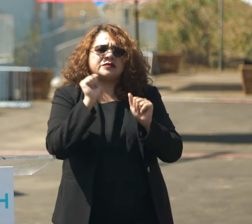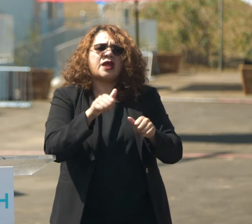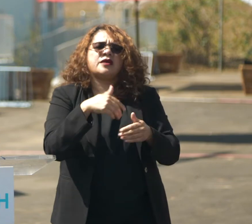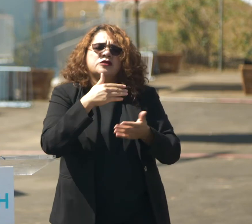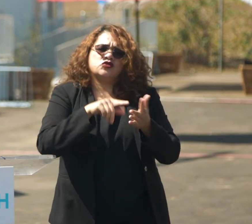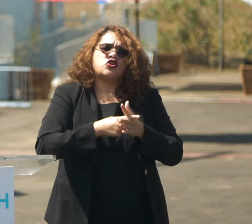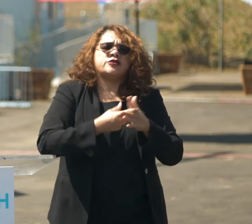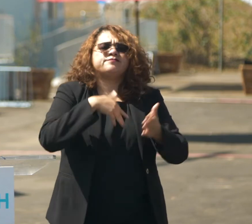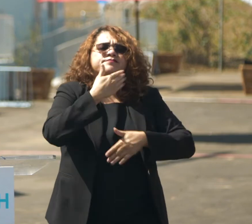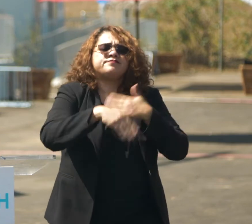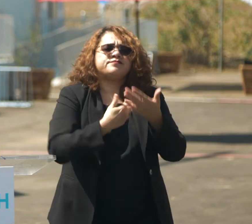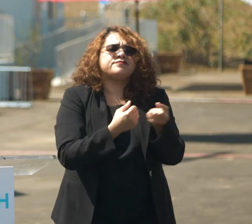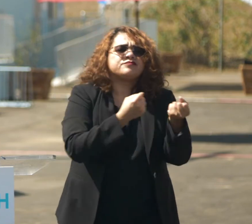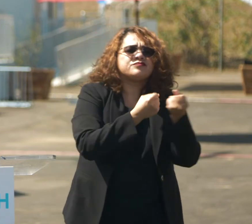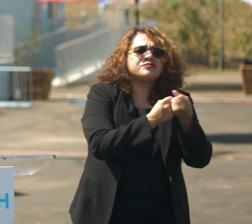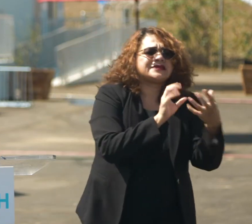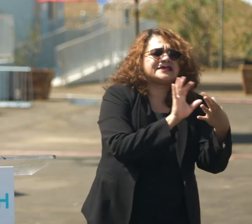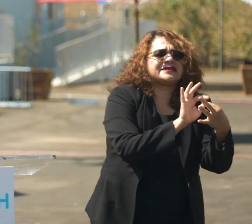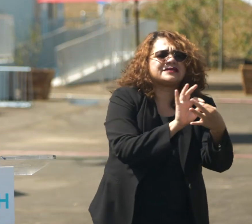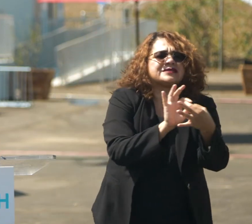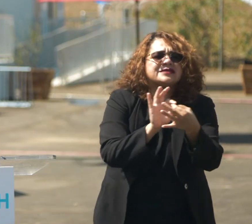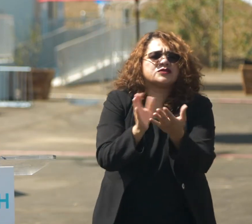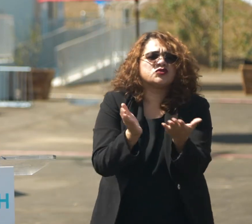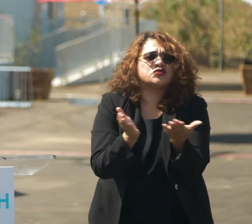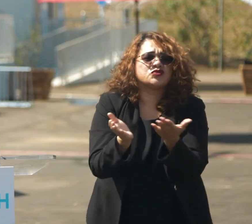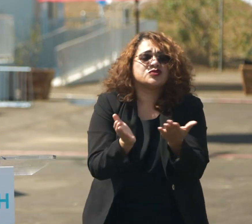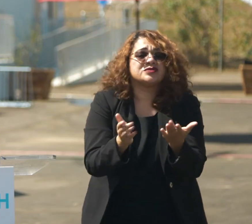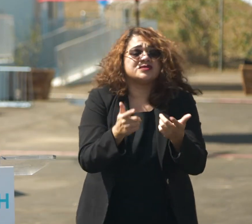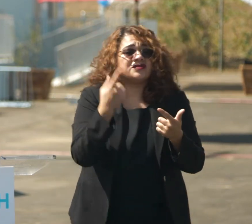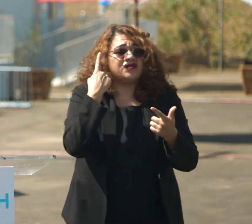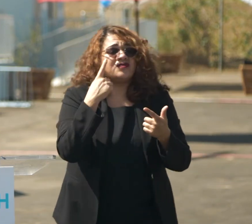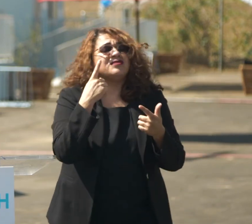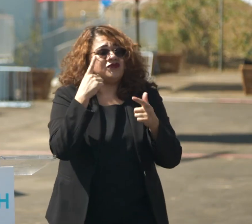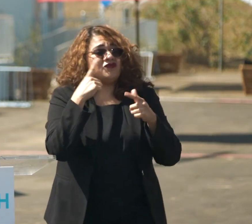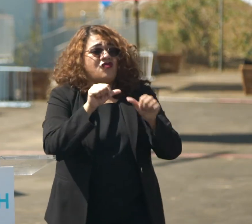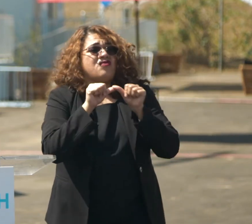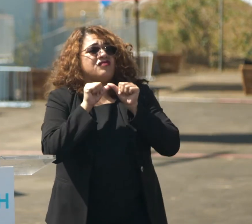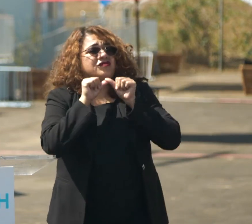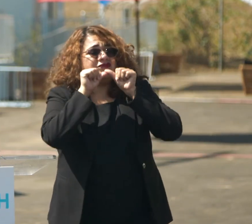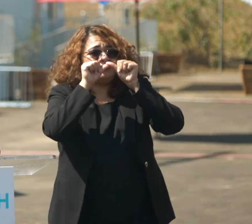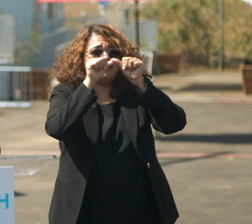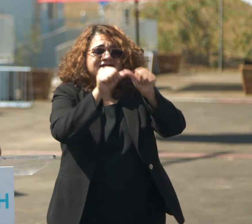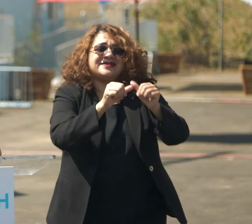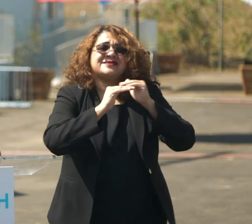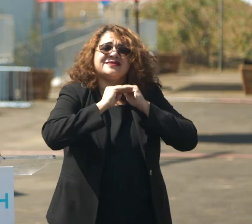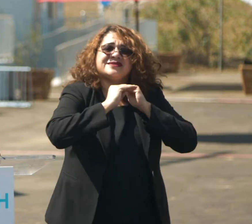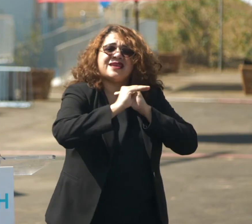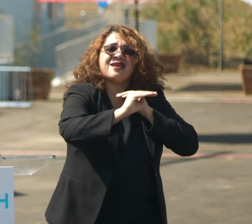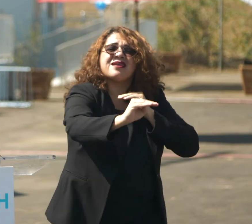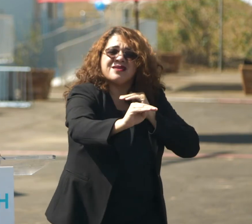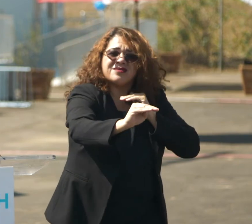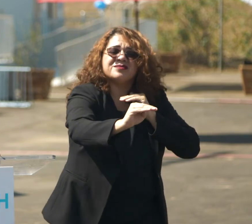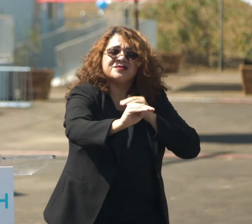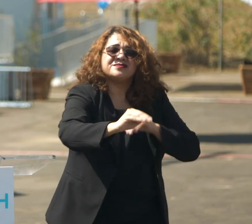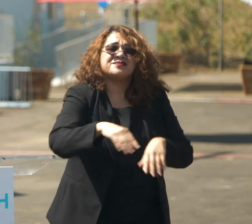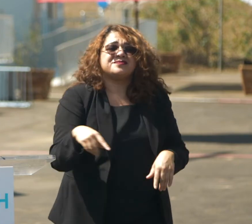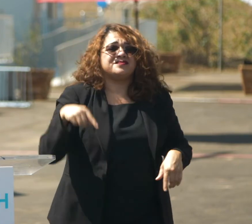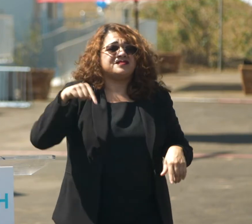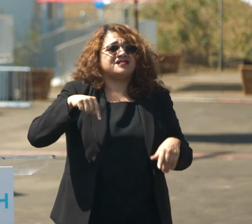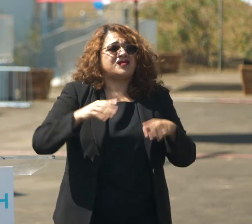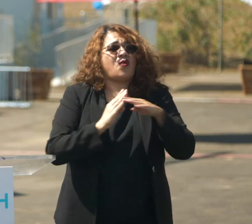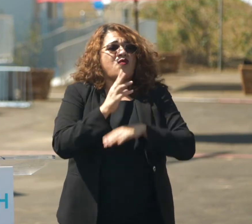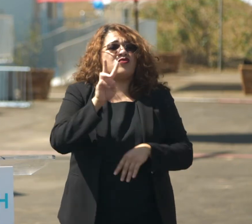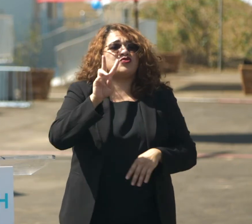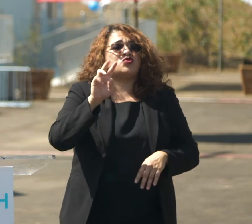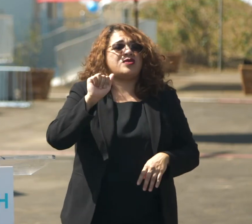obtener recursos con el objetivo de lograr una vivienda estable a largo plazo. El sitio de más de 2 acres se adquirió